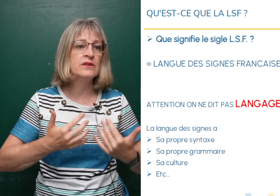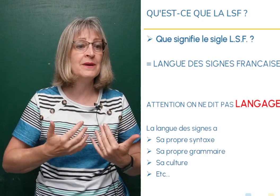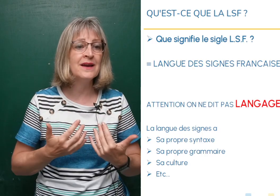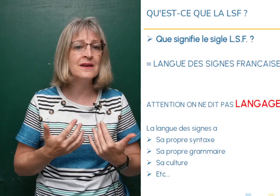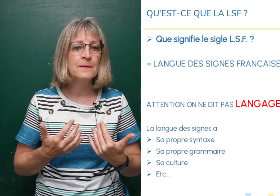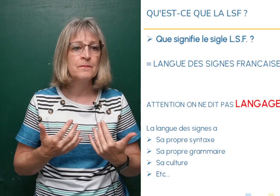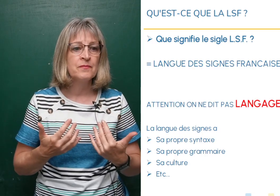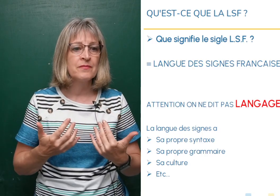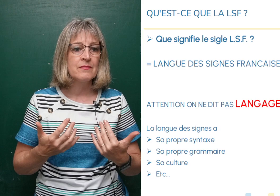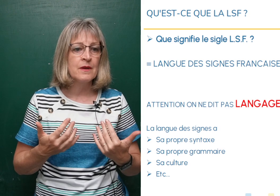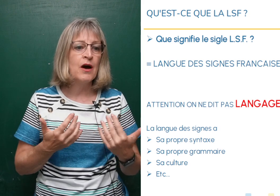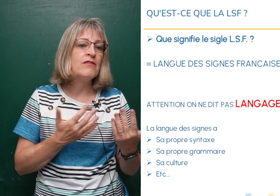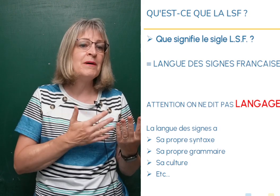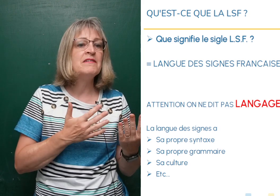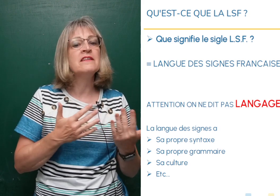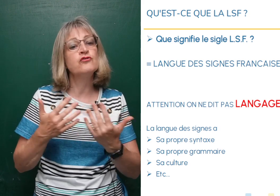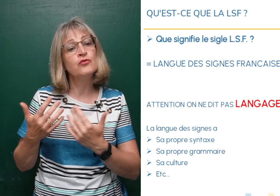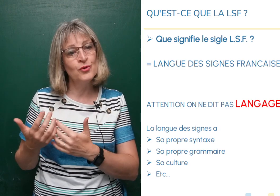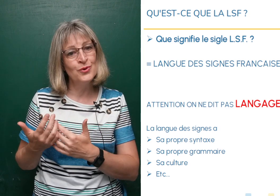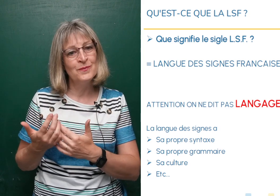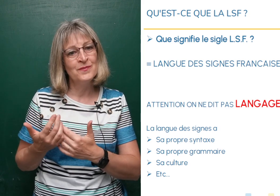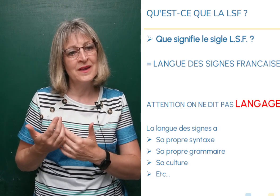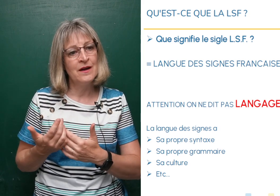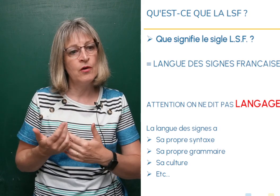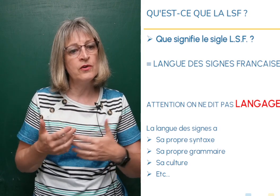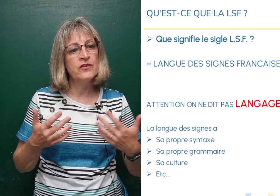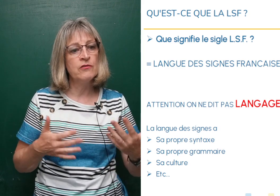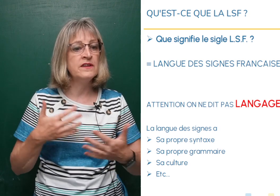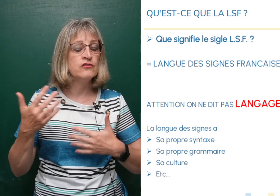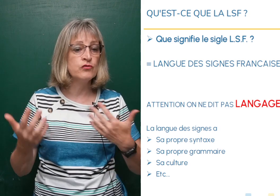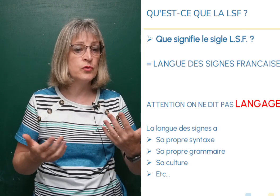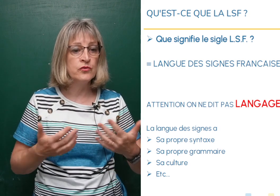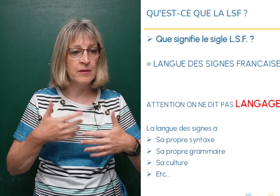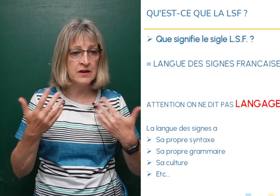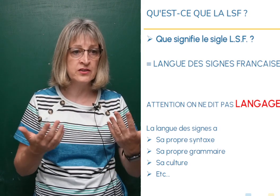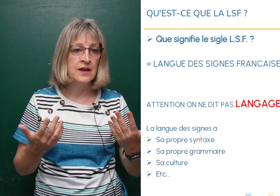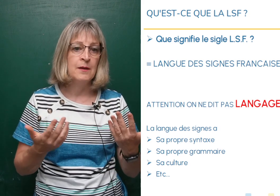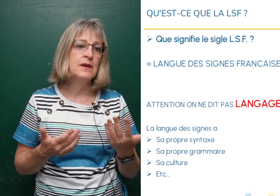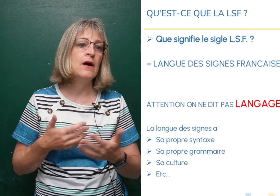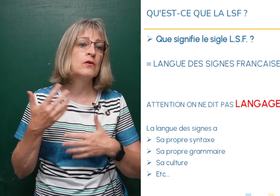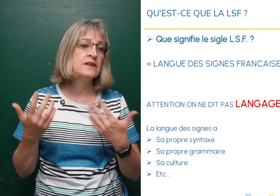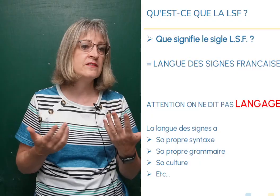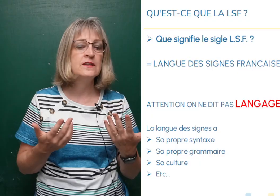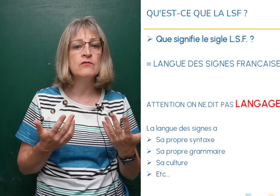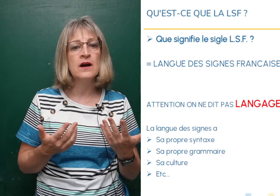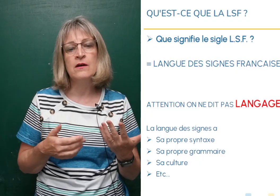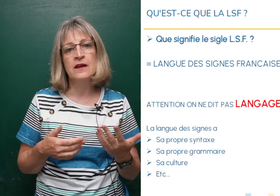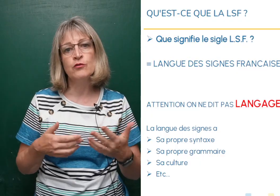blagues, bah, on va pas faire des jeux de mots, hein. En français, on fait des jeux de mots, ça marche, mais en langue des signes, on va être